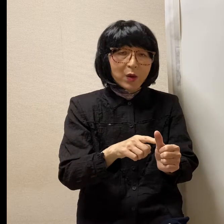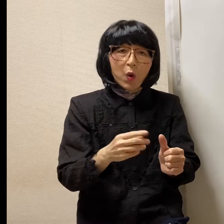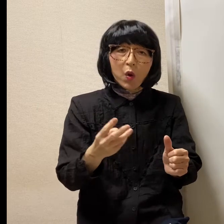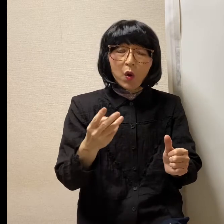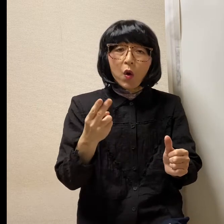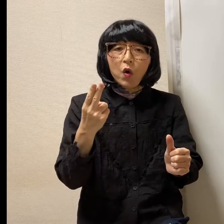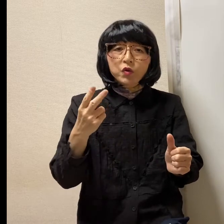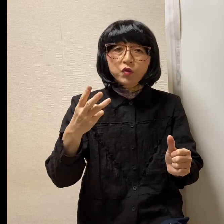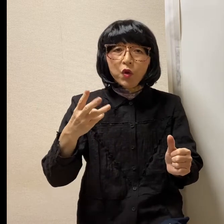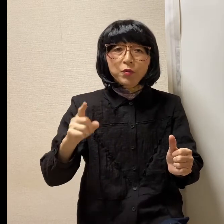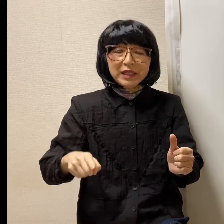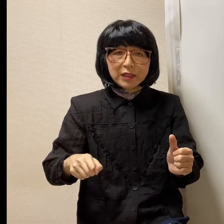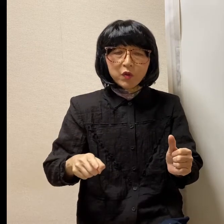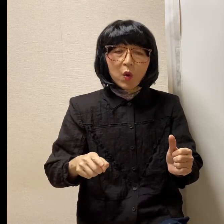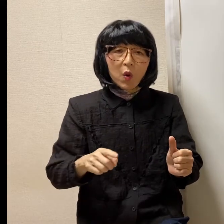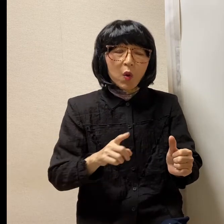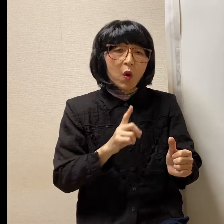私は彼をトミーと呼んだ。